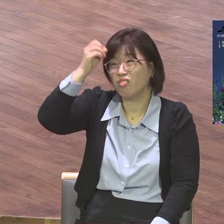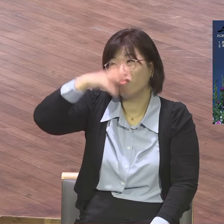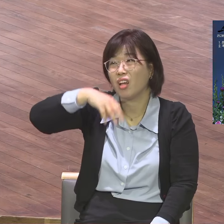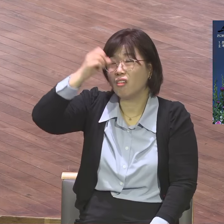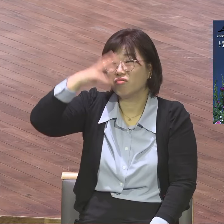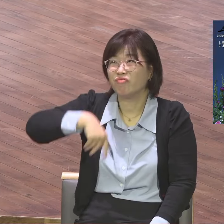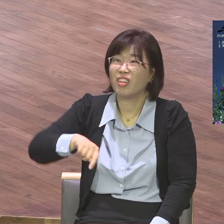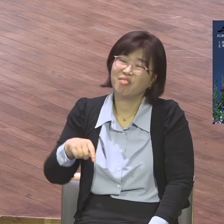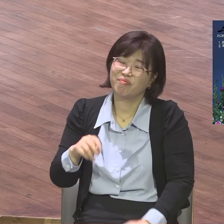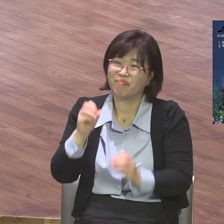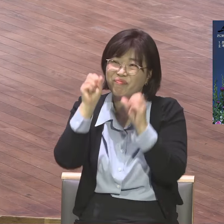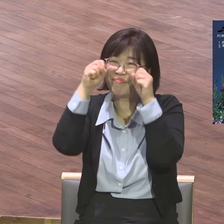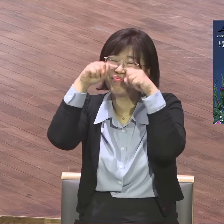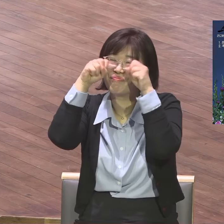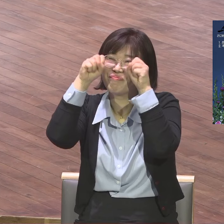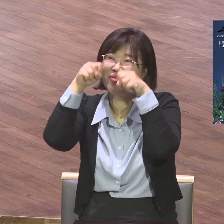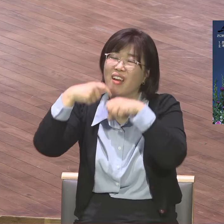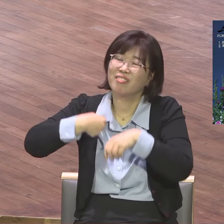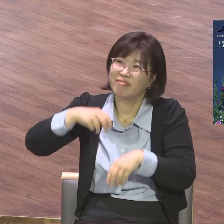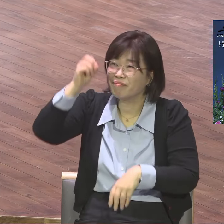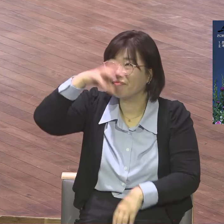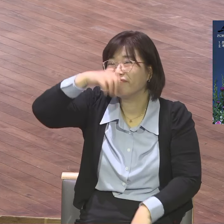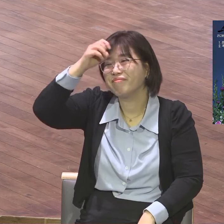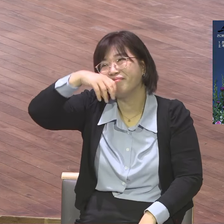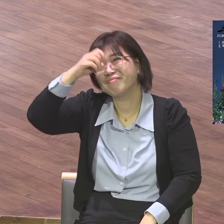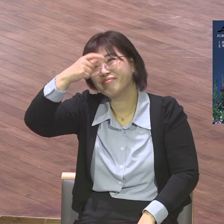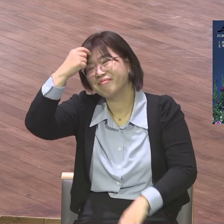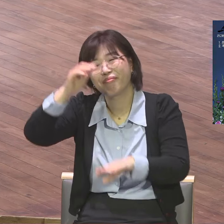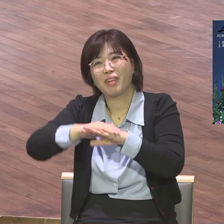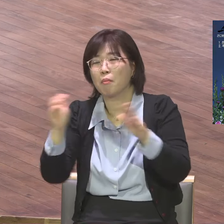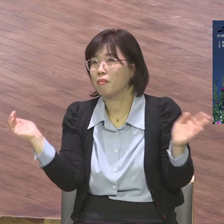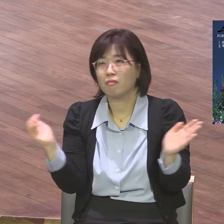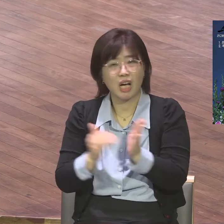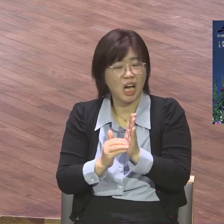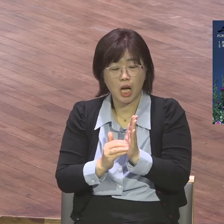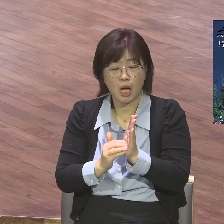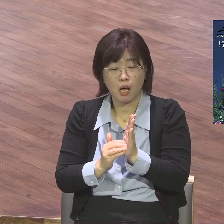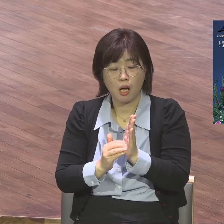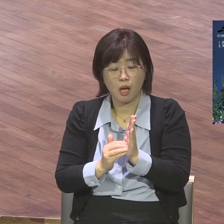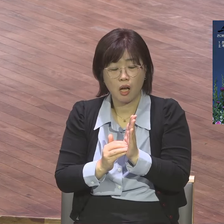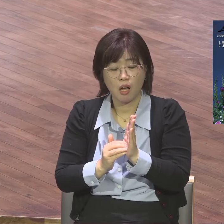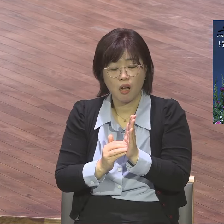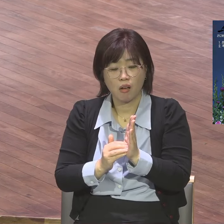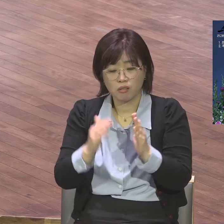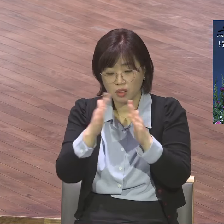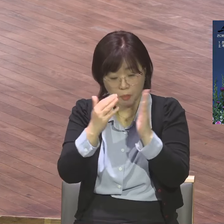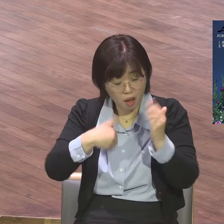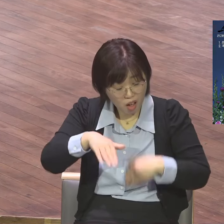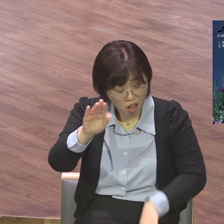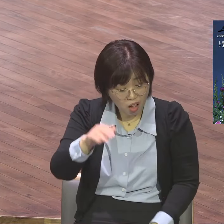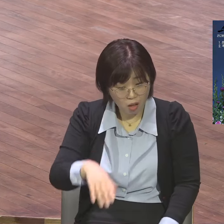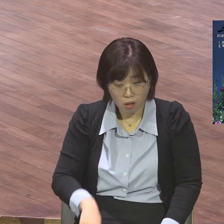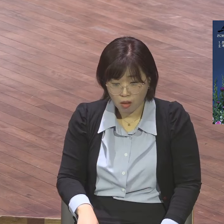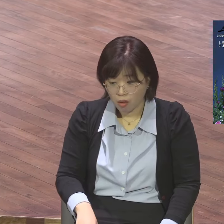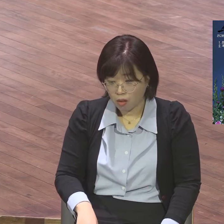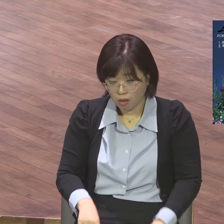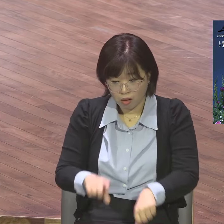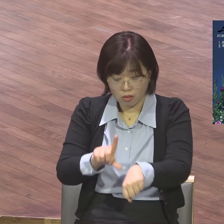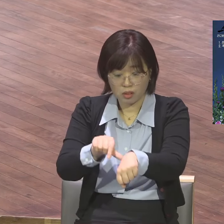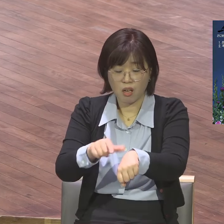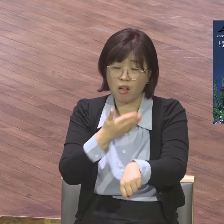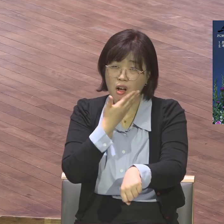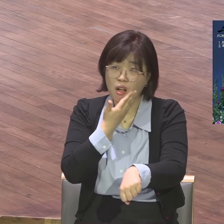믿으려면 제대로 믿으시기 바랍니다. 누가 봐도 주위에서 누가 봐도 역시 믿음이 참